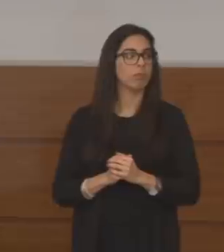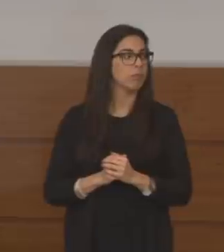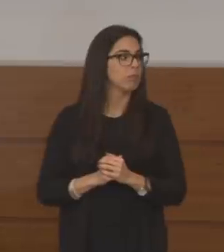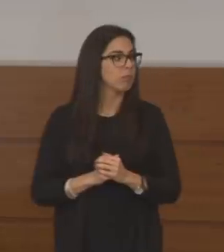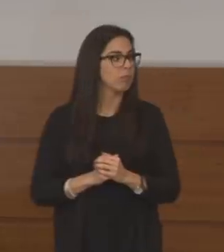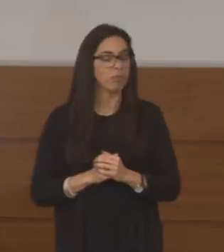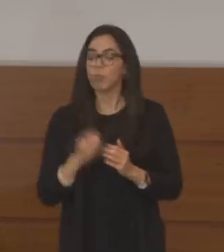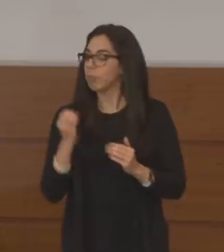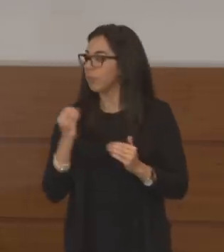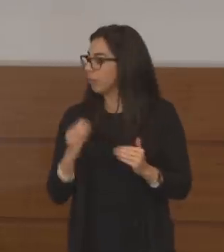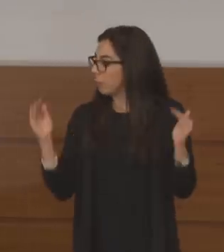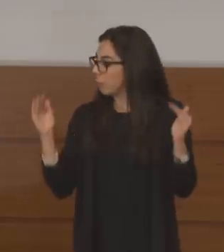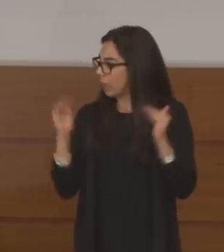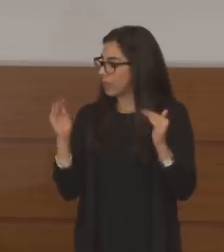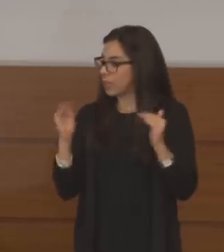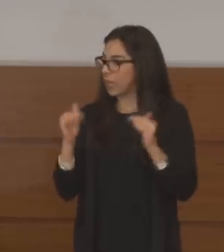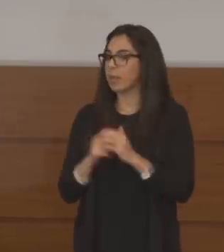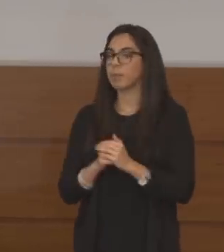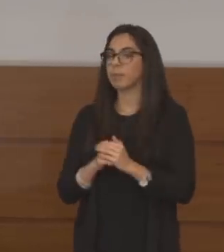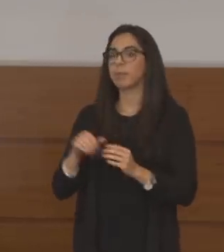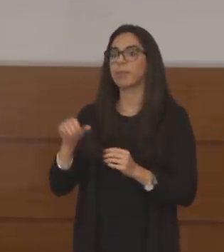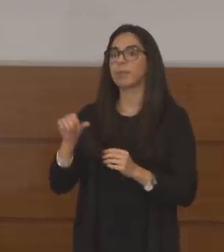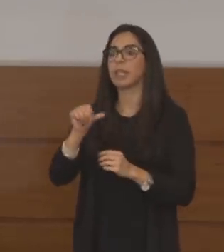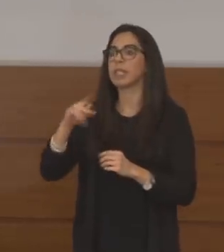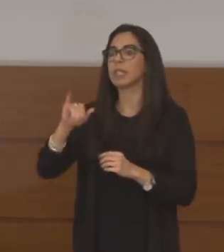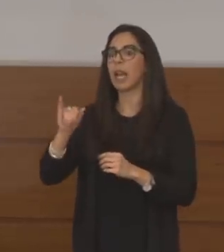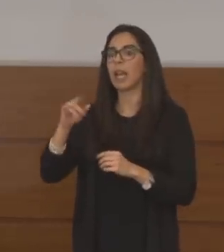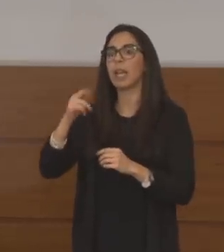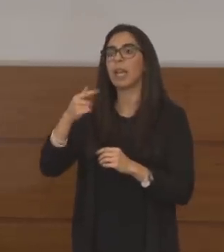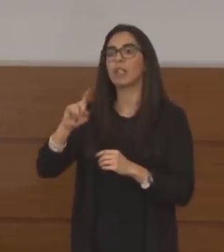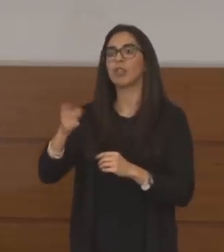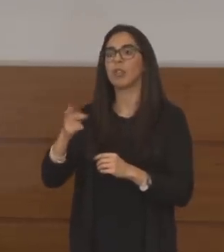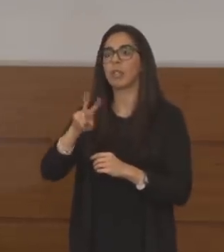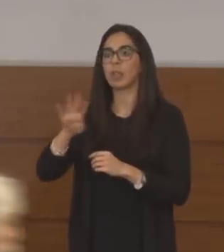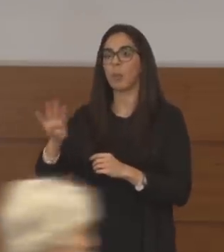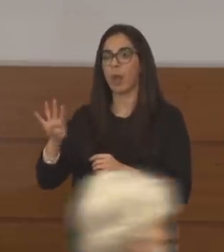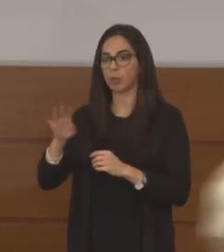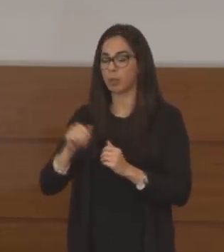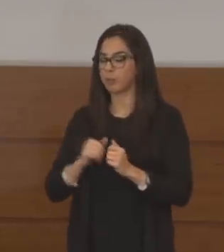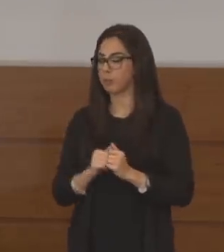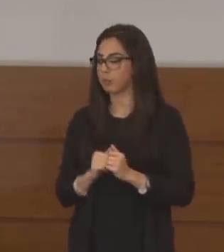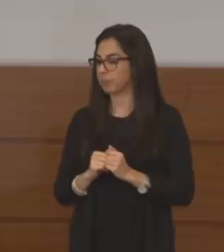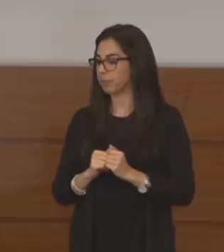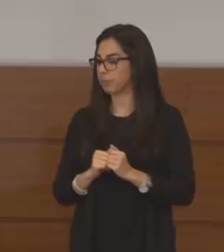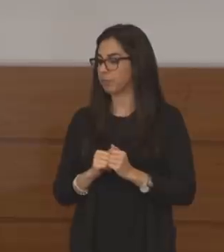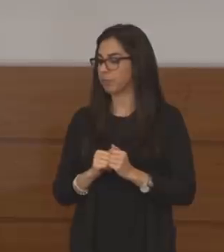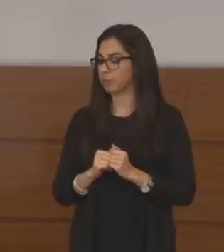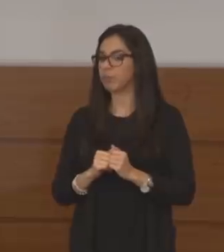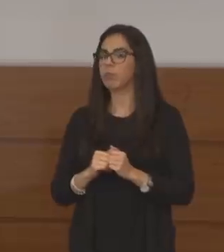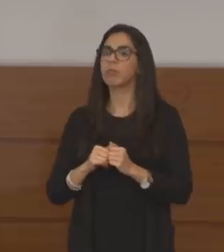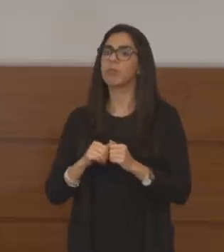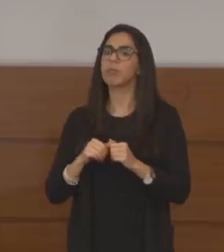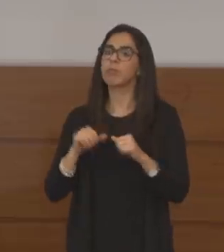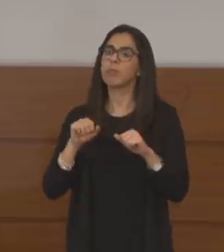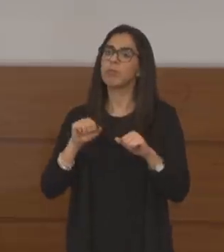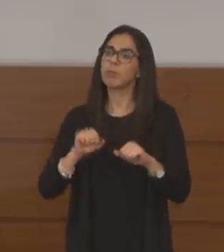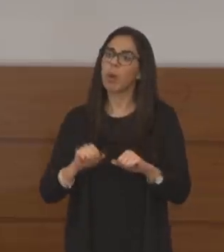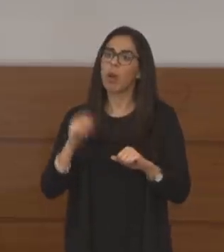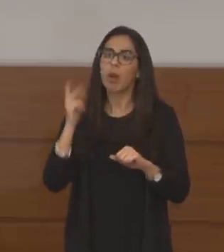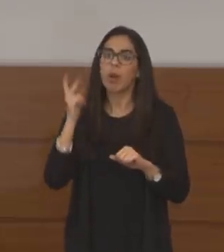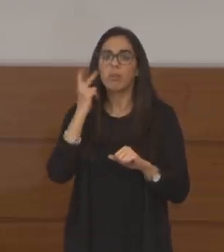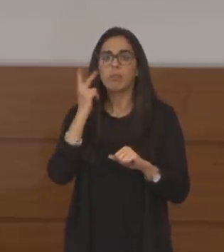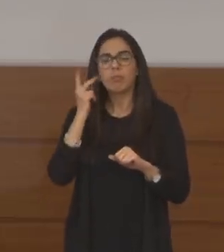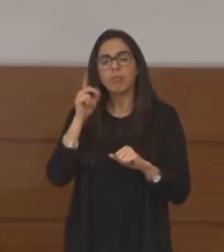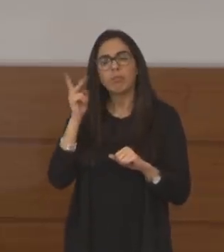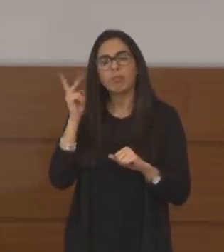buonasera tabellione di sky tg24 quand'è che potremo vedere gli effetti delle